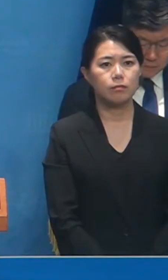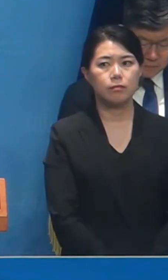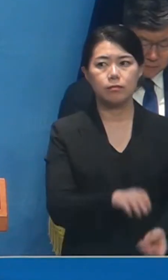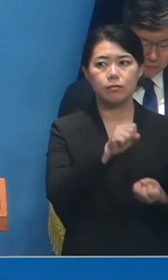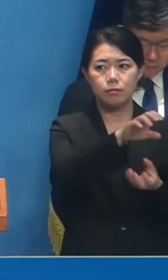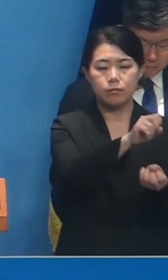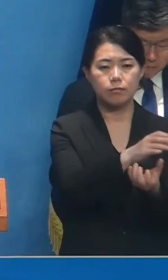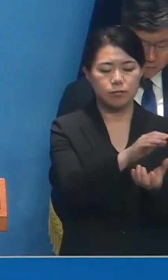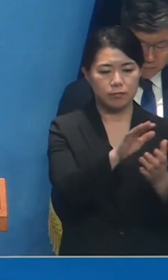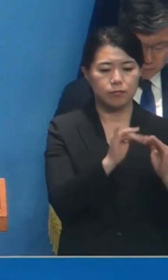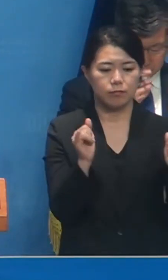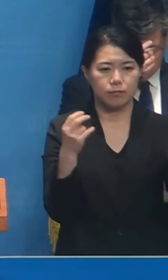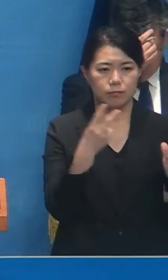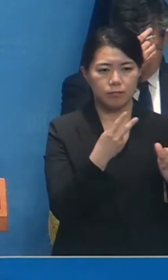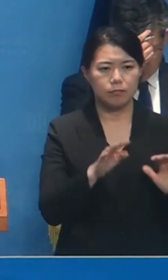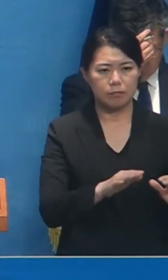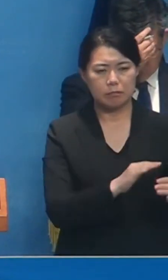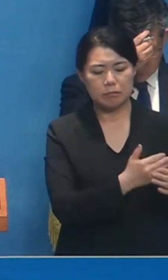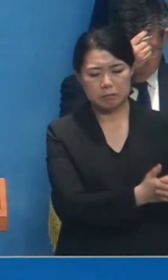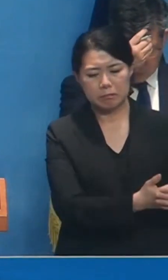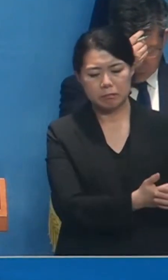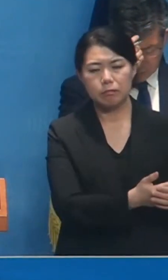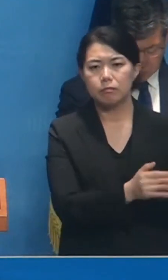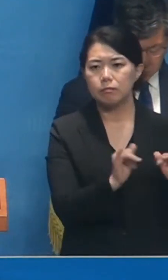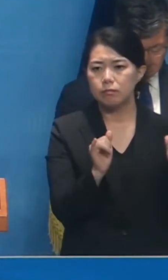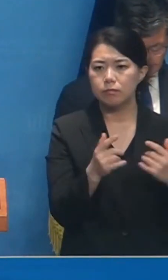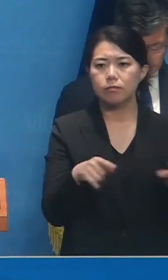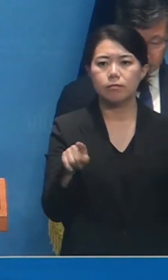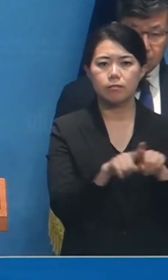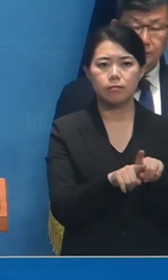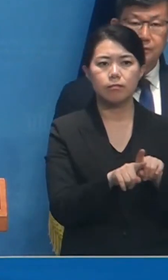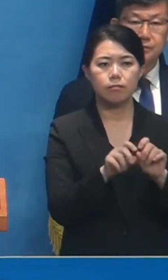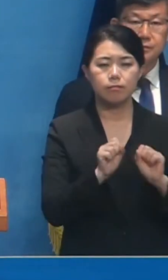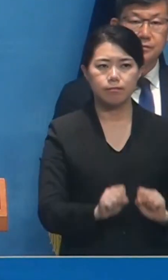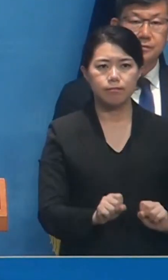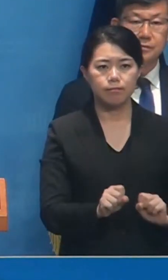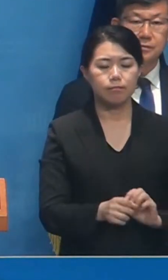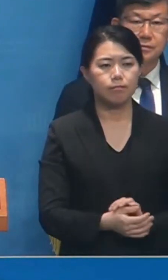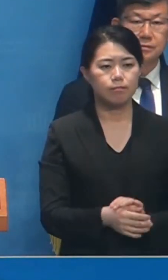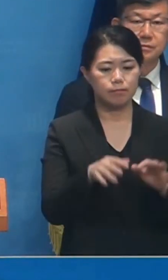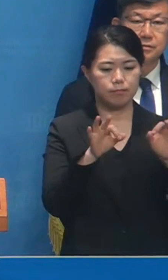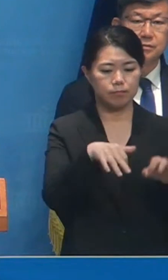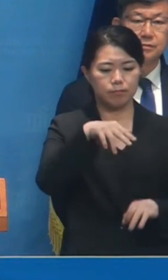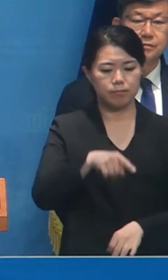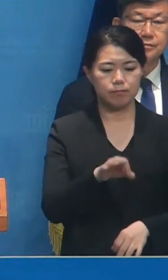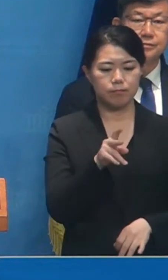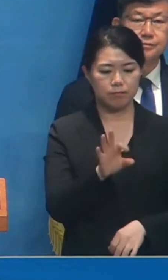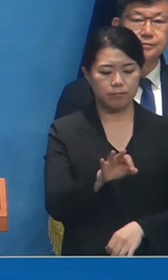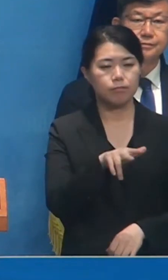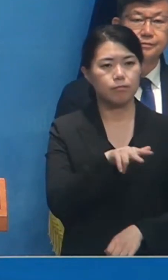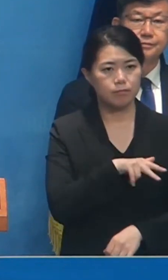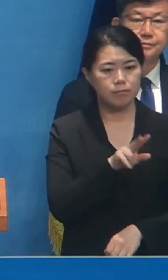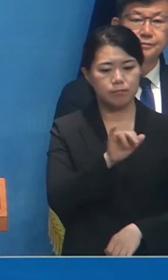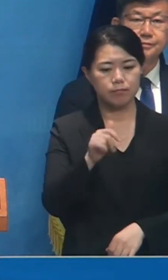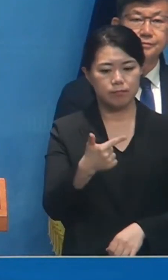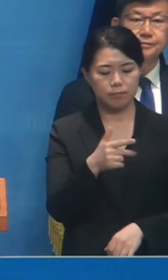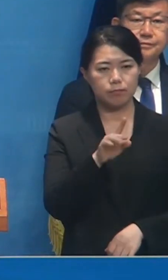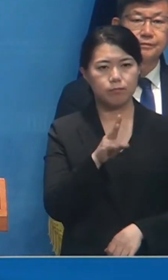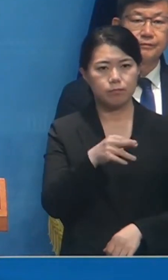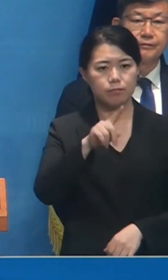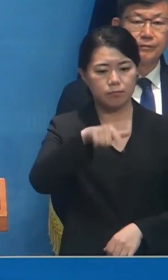택배 노동자들을 비롯한 사각지대 노동자들과 늘 함께 해주신 김주영 의원님, 민병덕